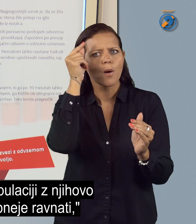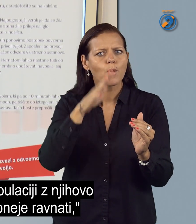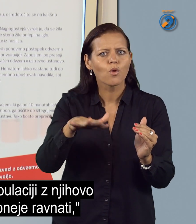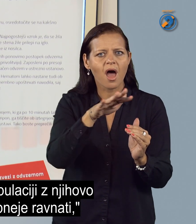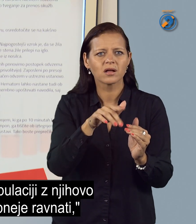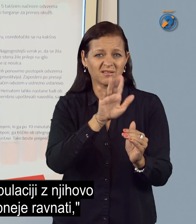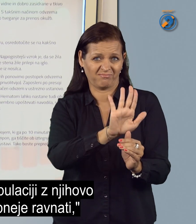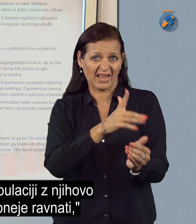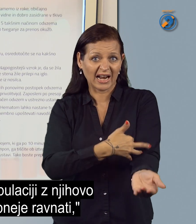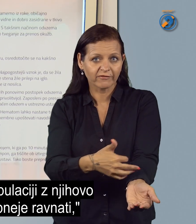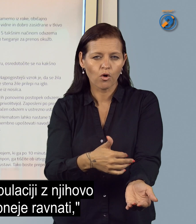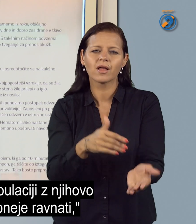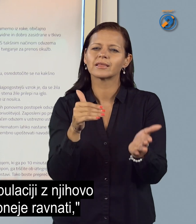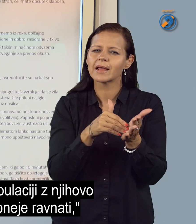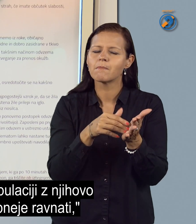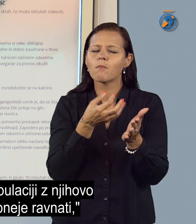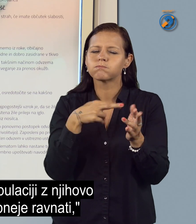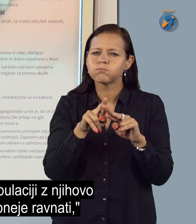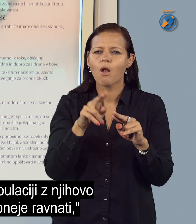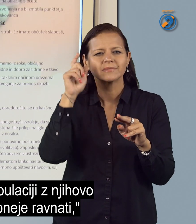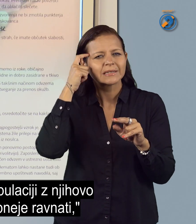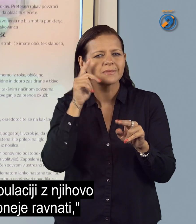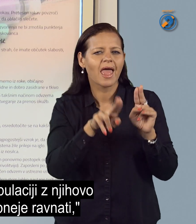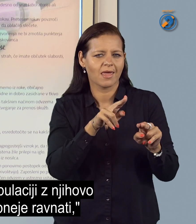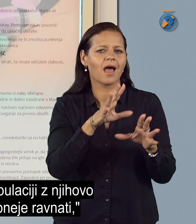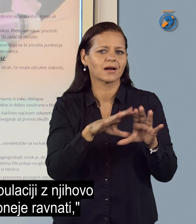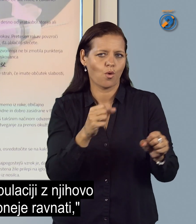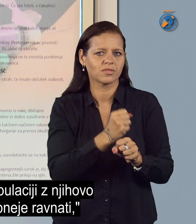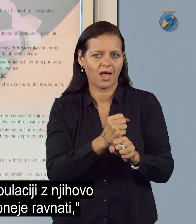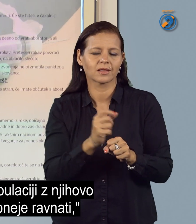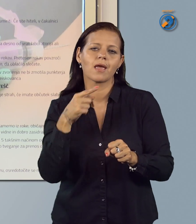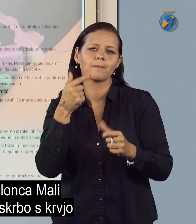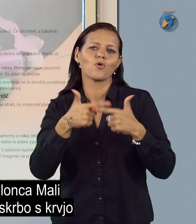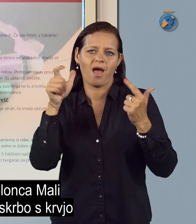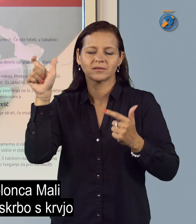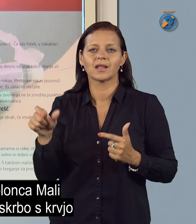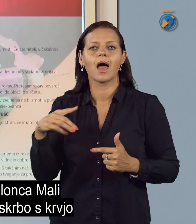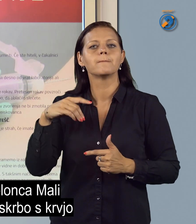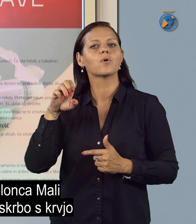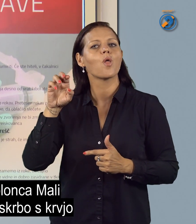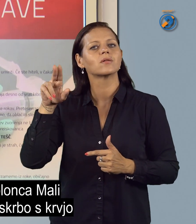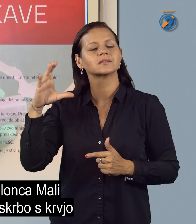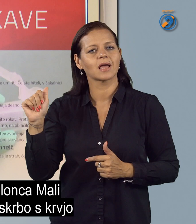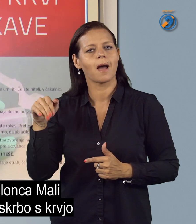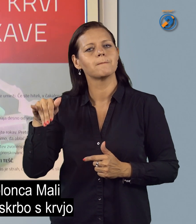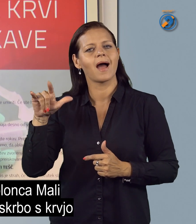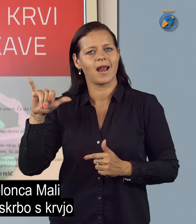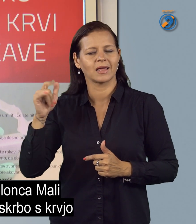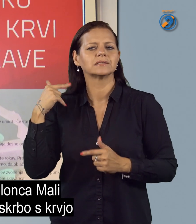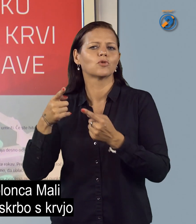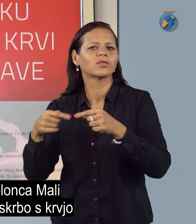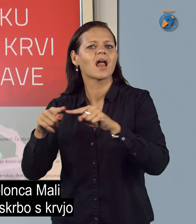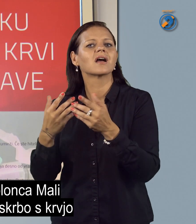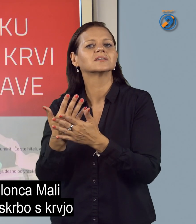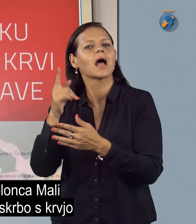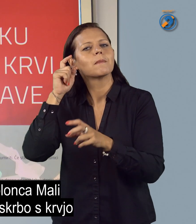v populaciji z njihovo krvjo treba še skrbneje ravnati, je pojasnila Polonca Mali z oddelka